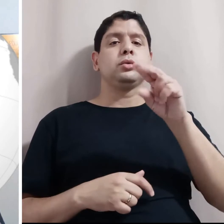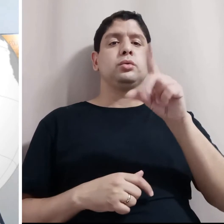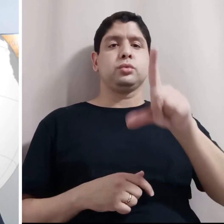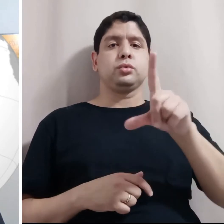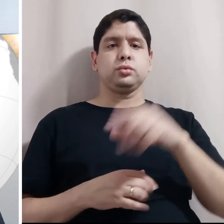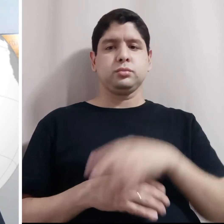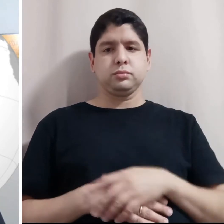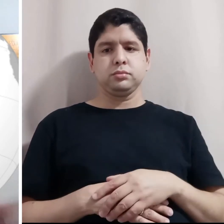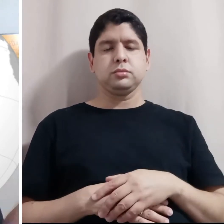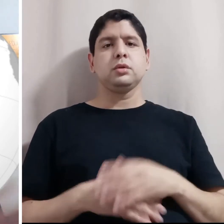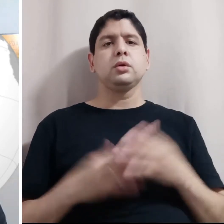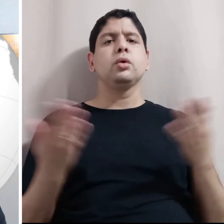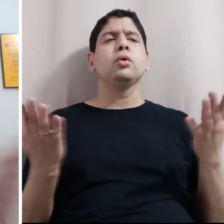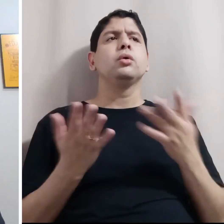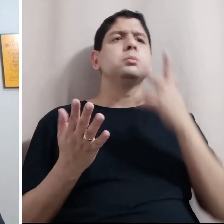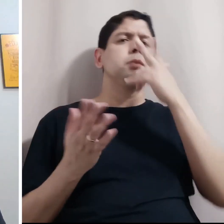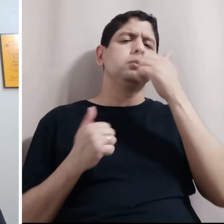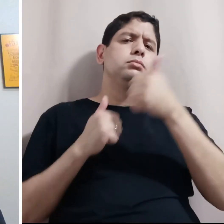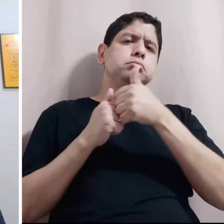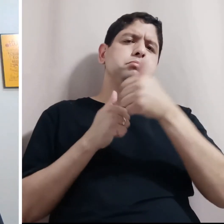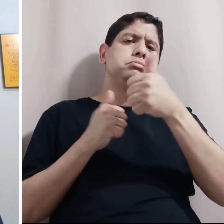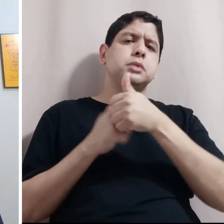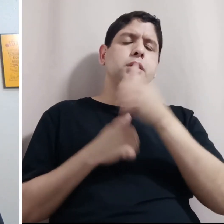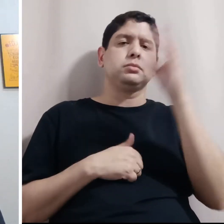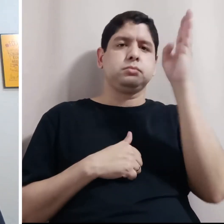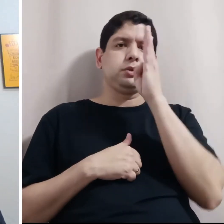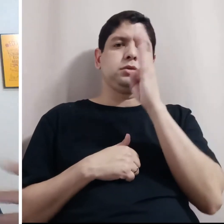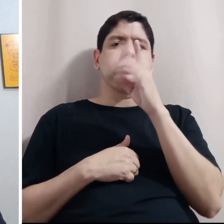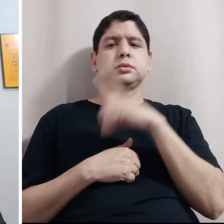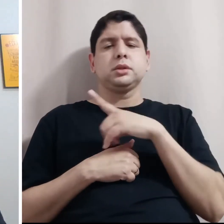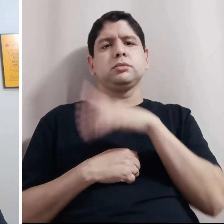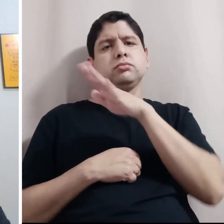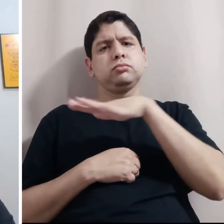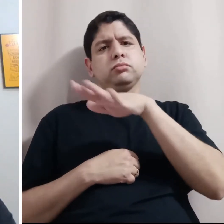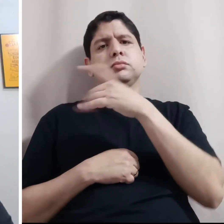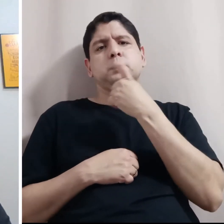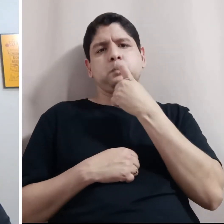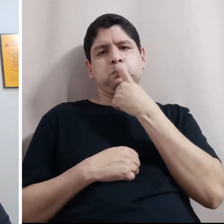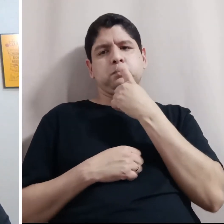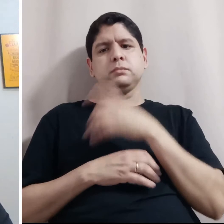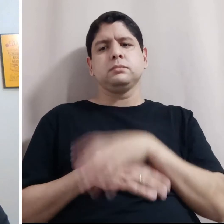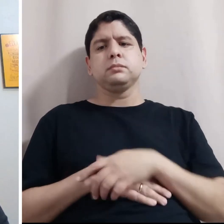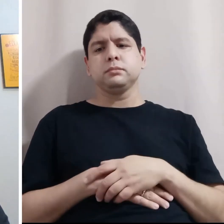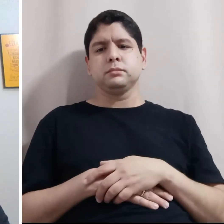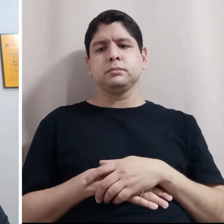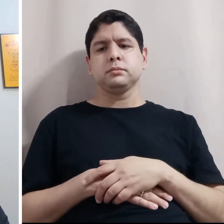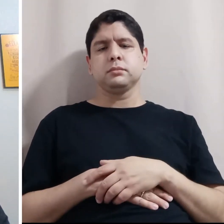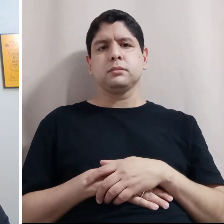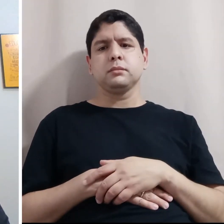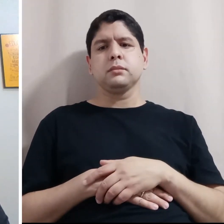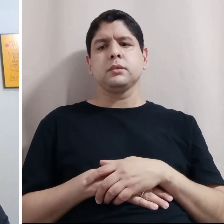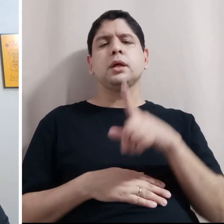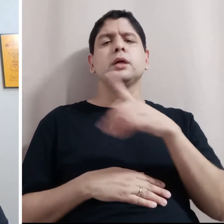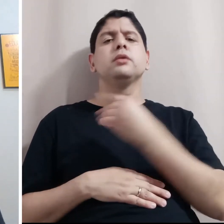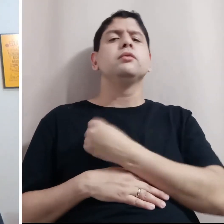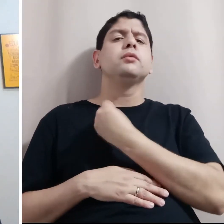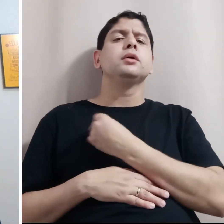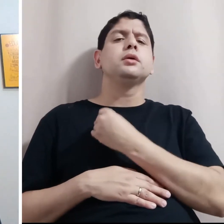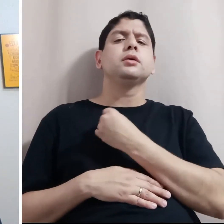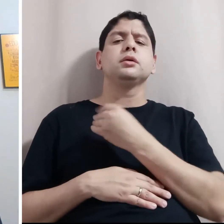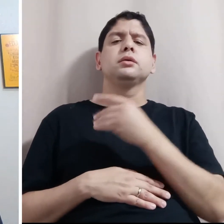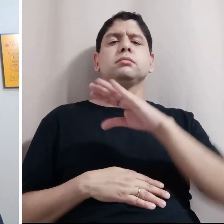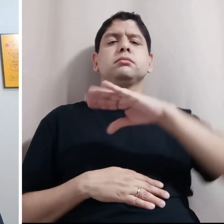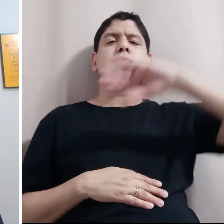incas eram, né, vizinhos do que hoje seria o Brasil, né? Ficava aqui no nosso continente. Eles